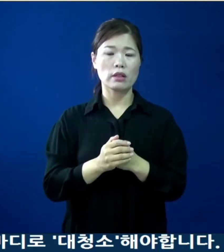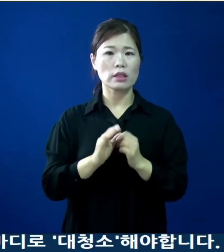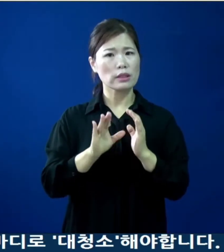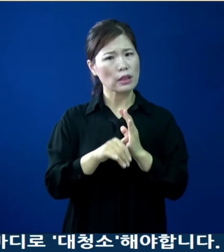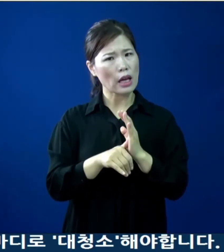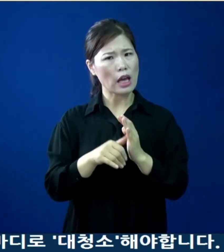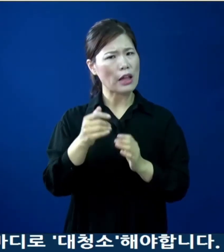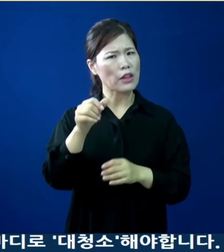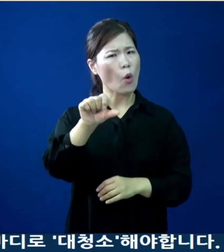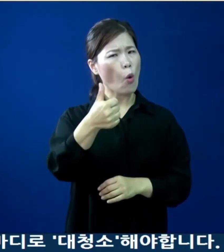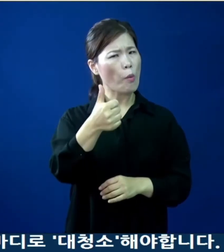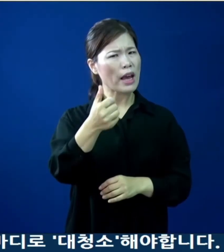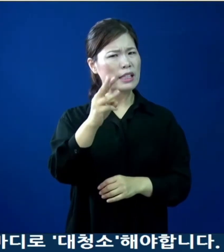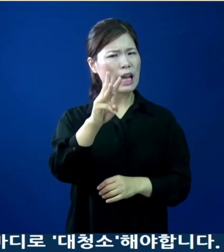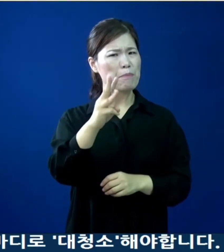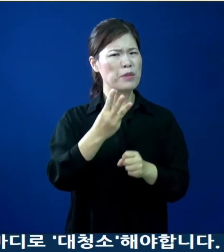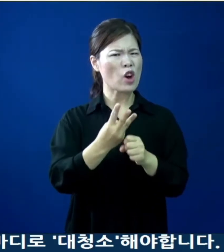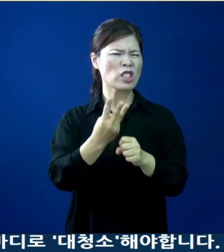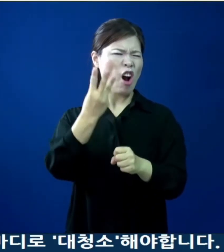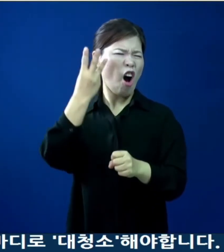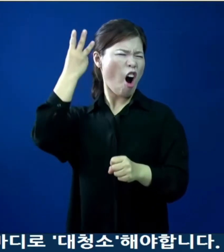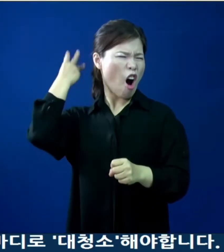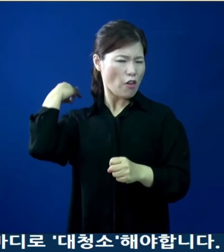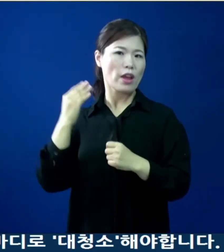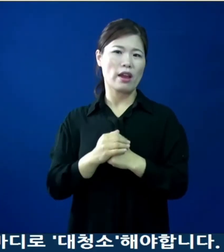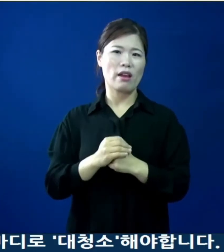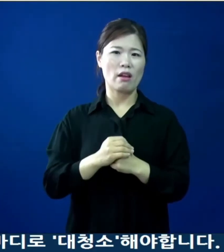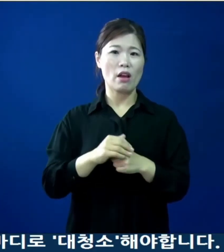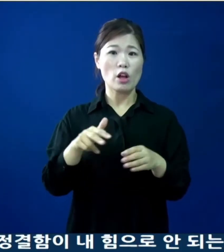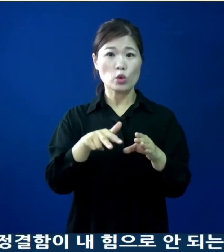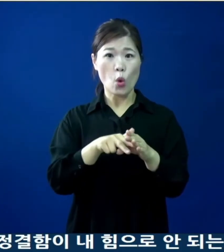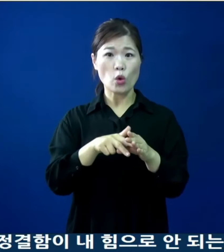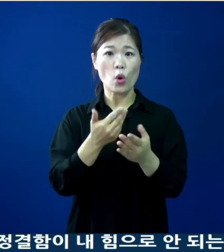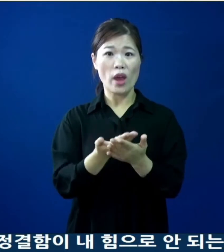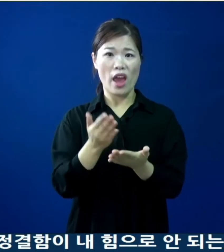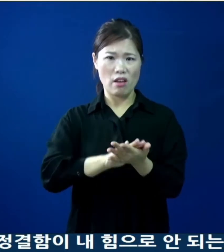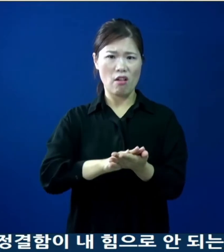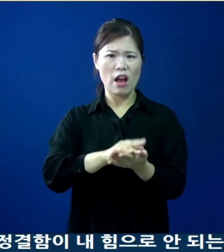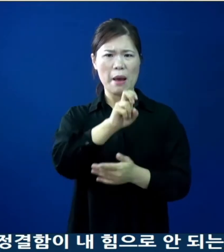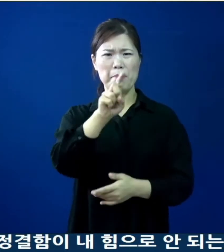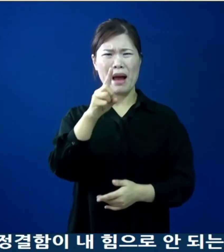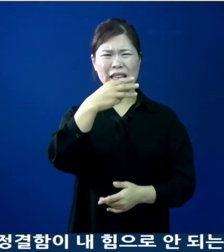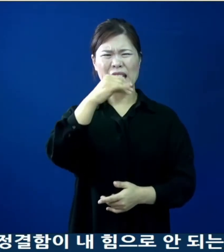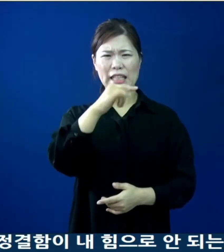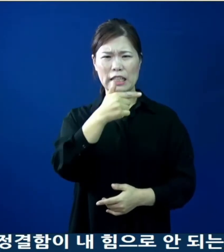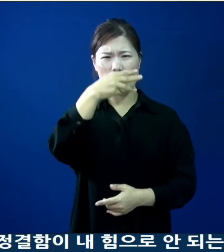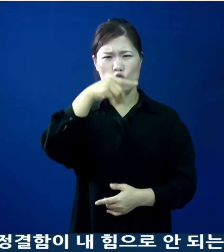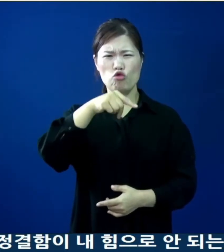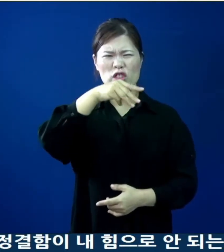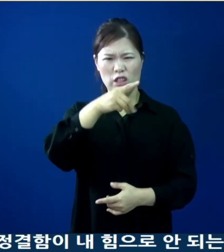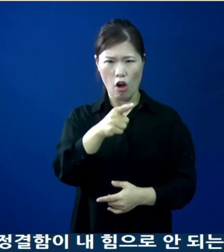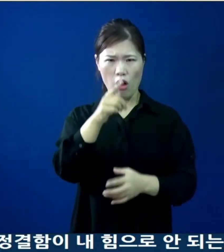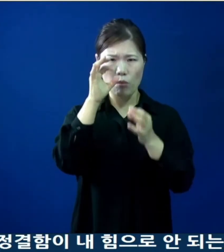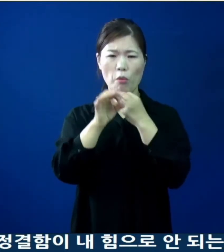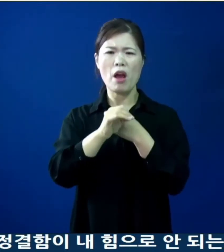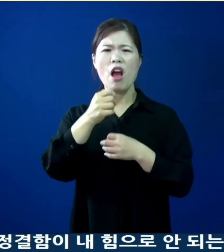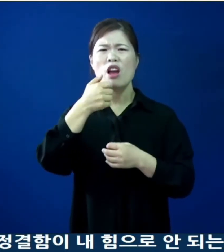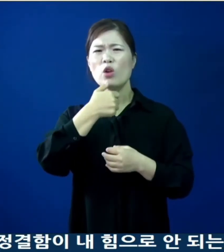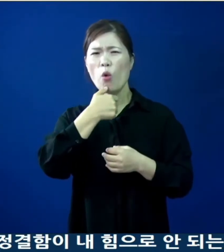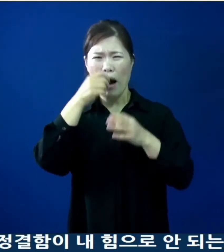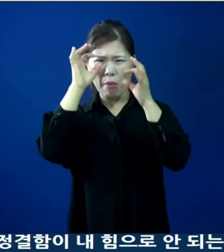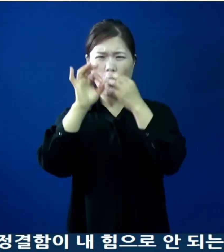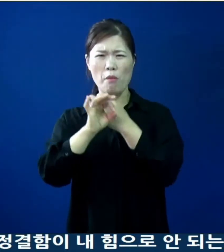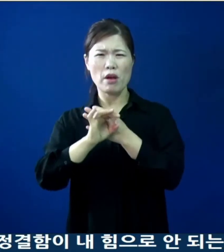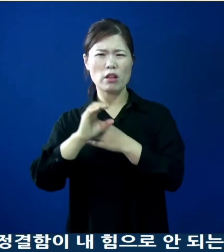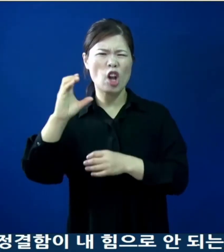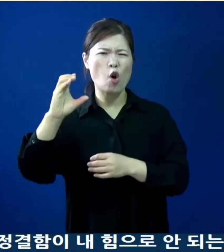그러니까 503년 전에 종교개혁이 있었던 것이죠. 마틴 루터를 중심으로 해서 그 당시에 로마 천주교가 돌이킬 수